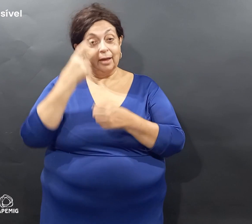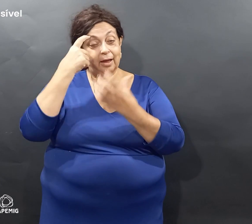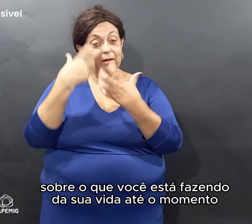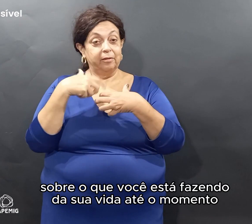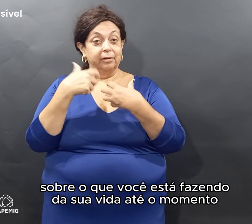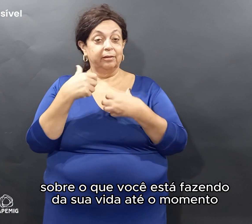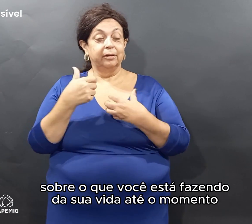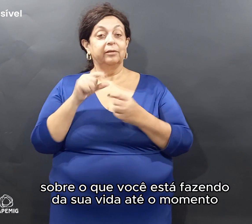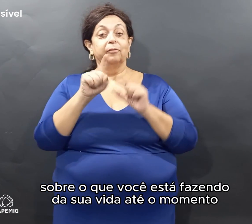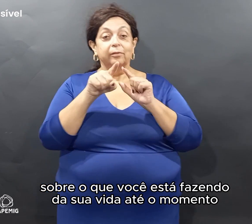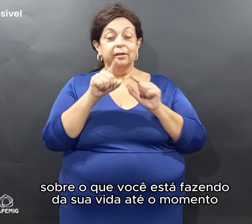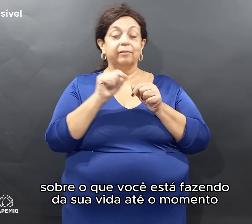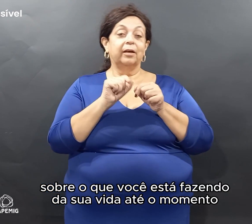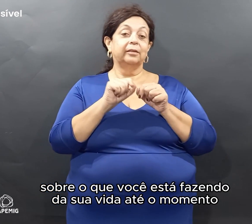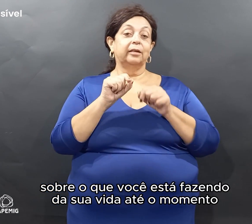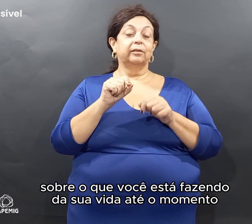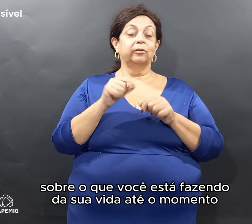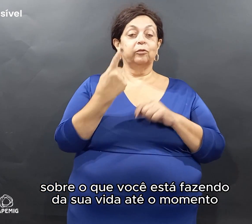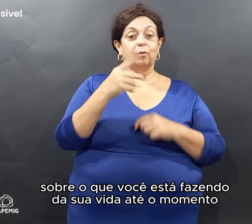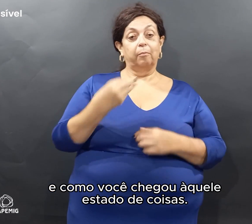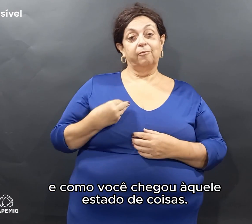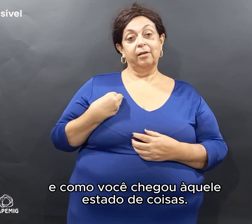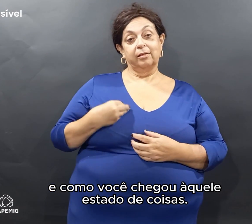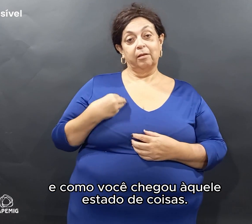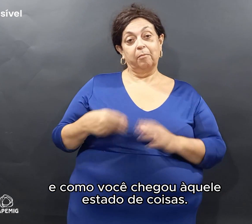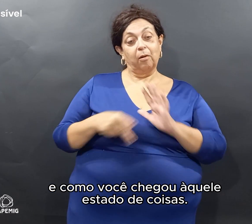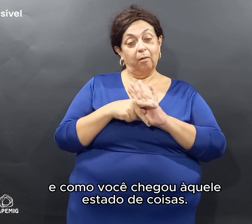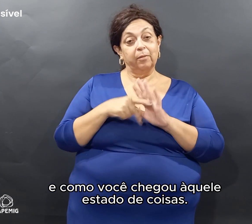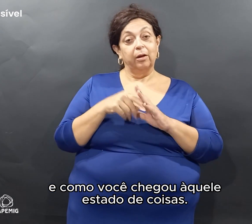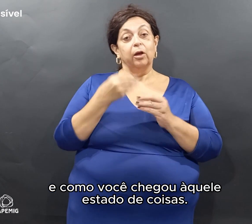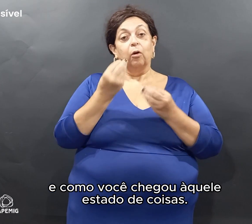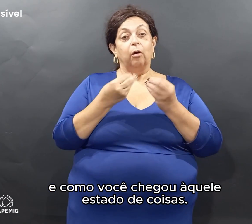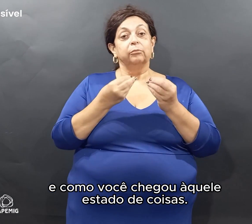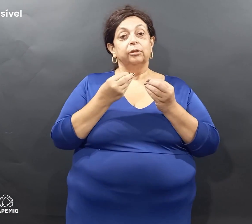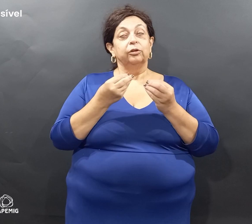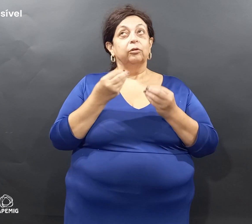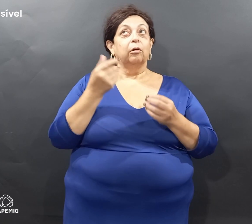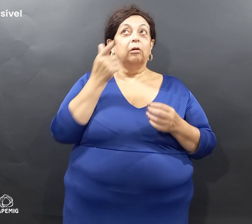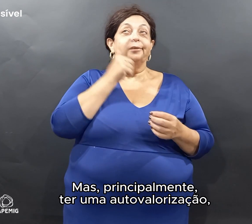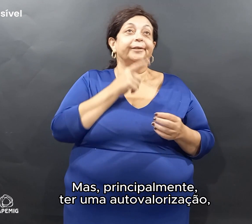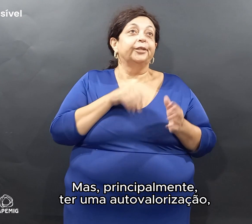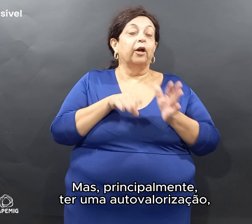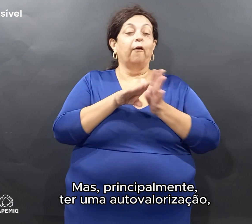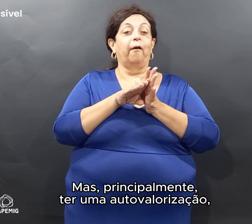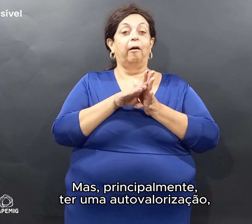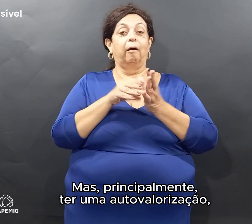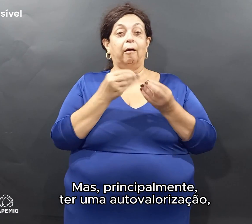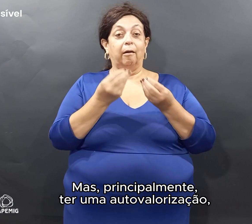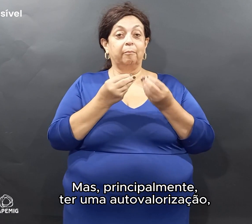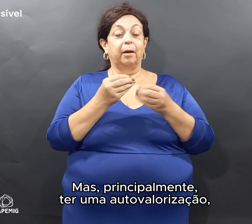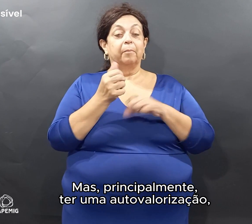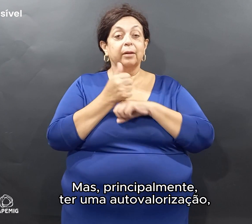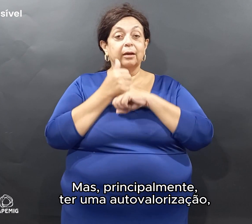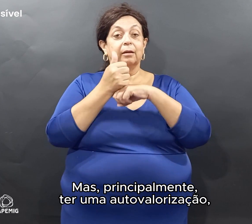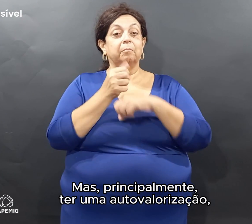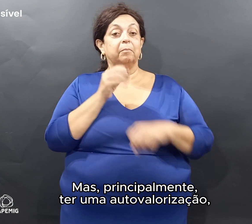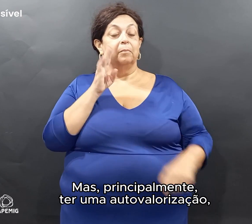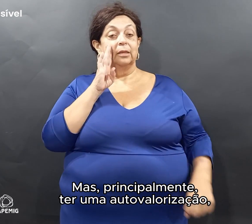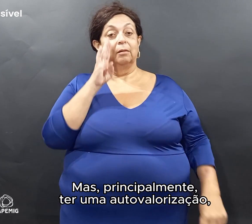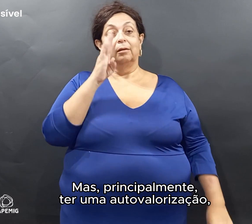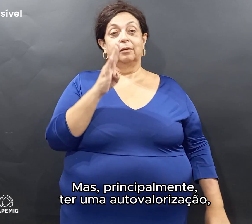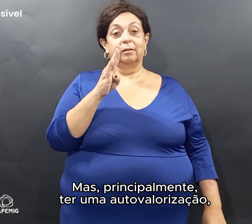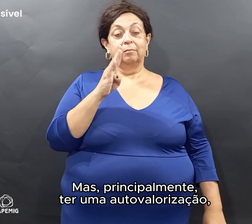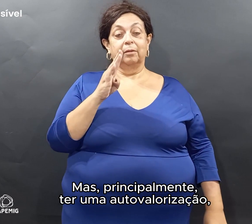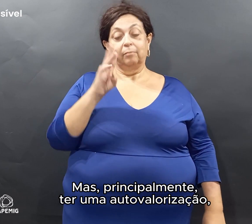refletir sobre o que você está fazendo da sua vida até o momento e como você chegou àquele estado de coisas. Mas principalmente ter